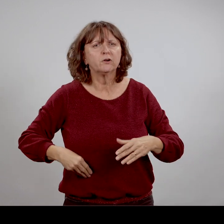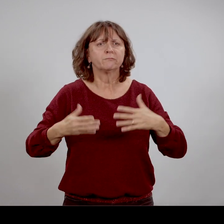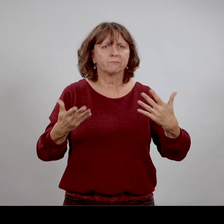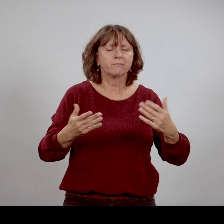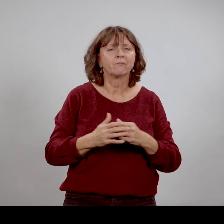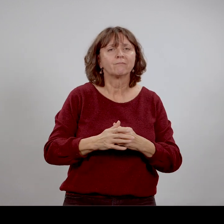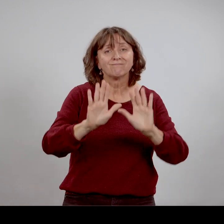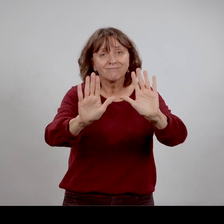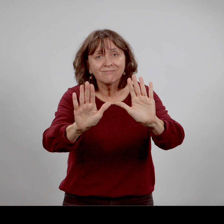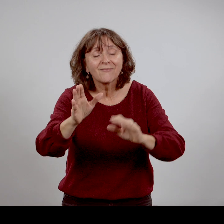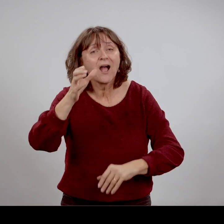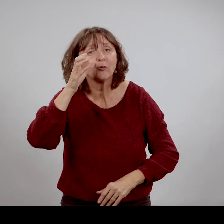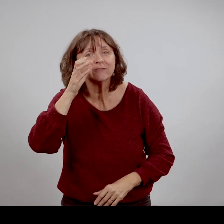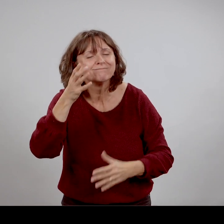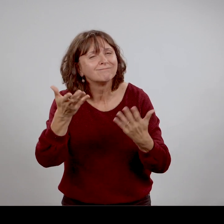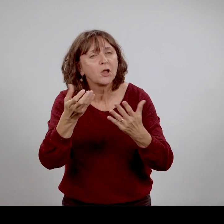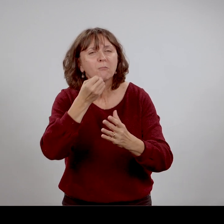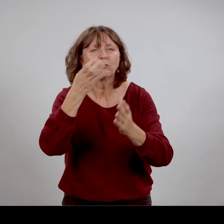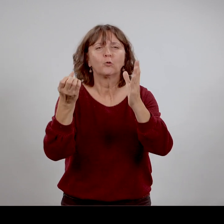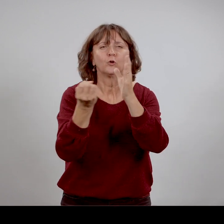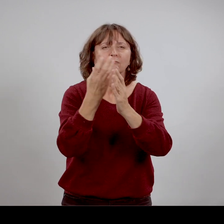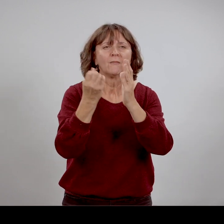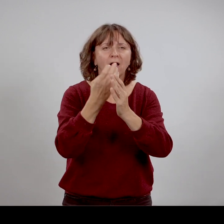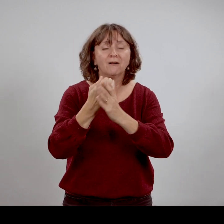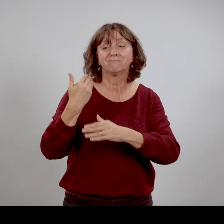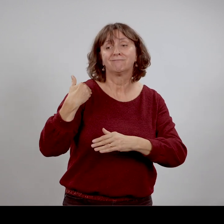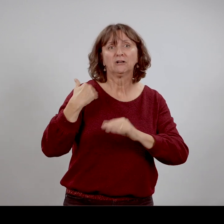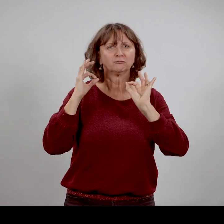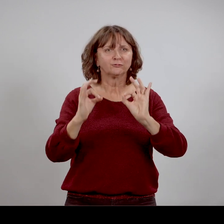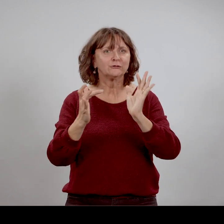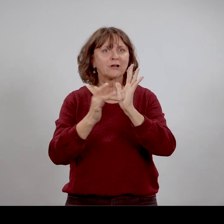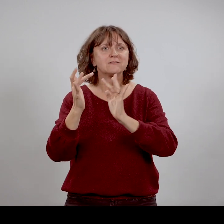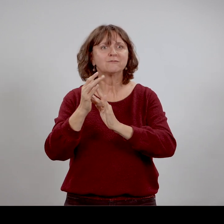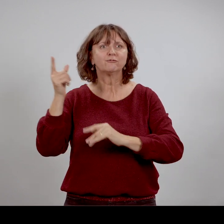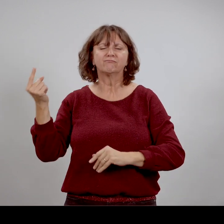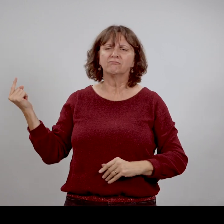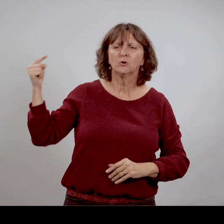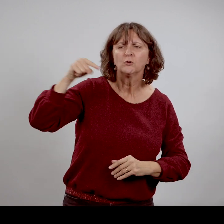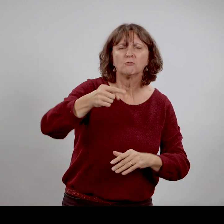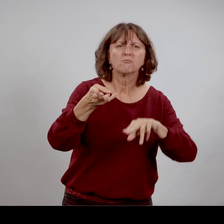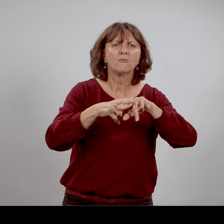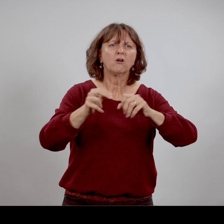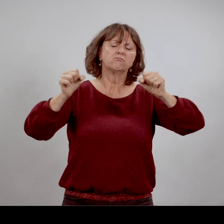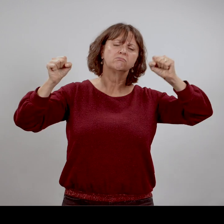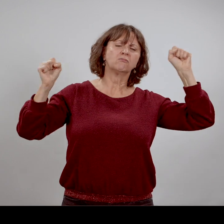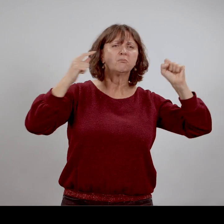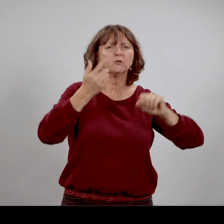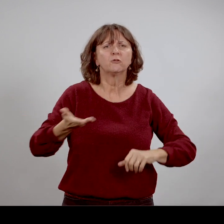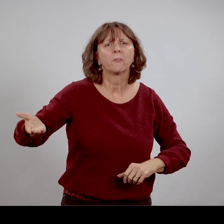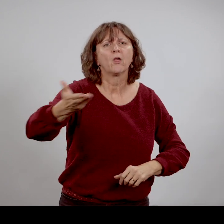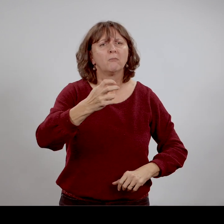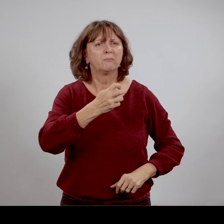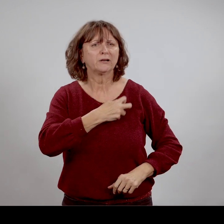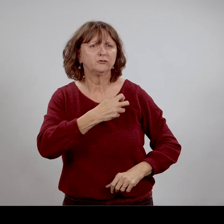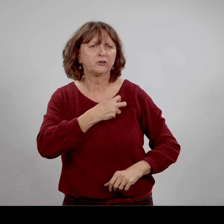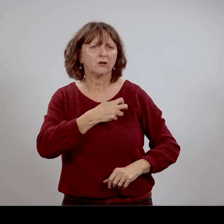temps convenable, est mort pour des pécheurs. Romains 5, verset 6. Il est